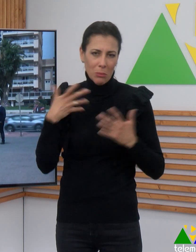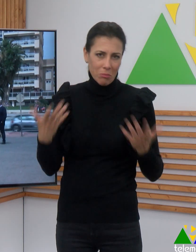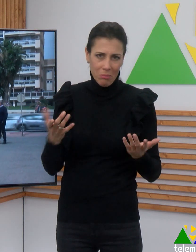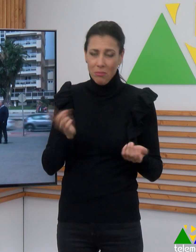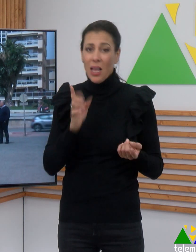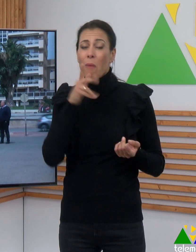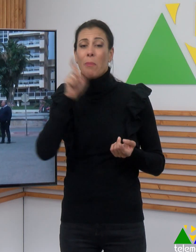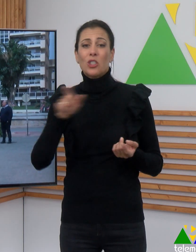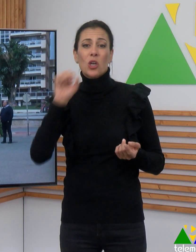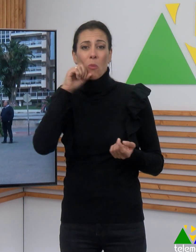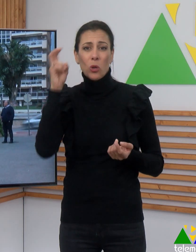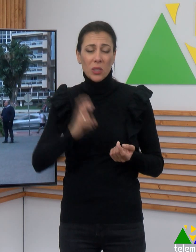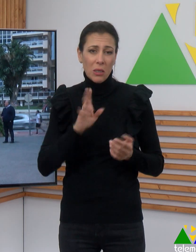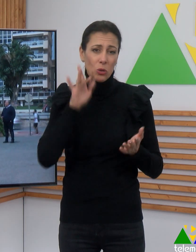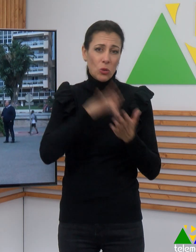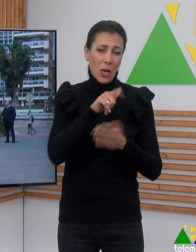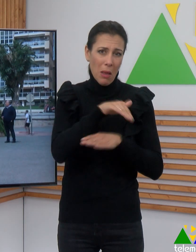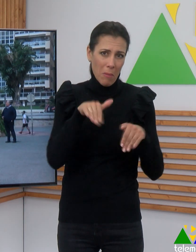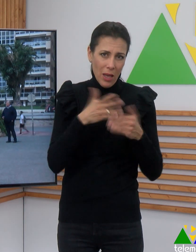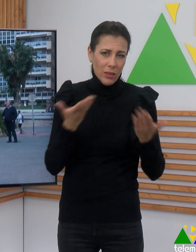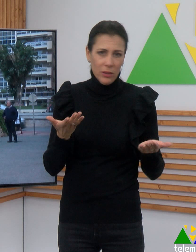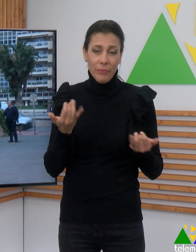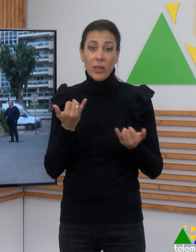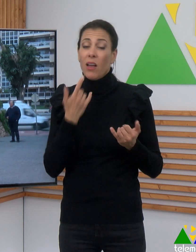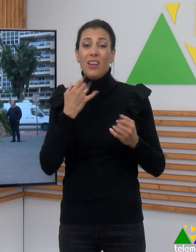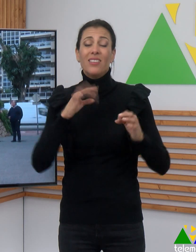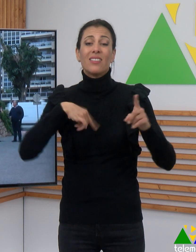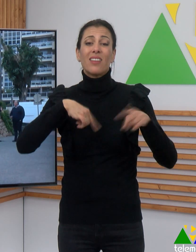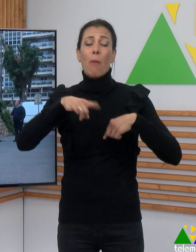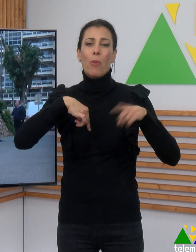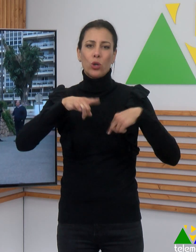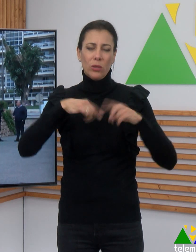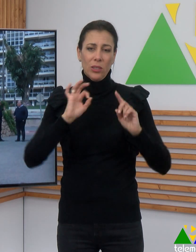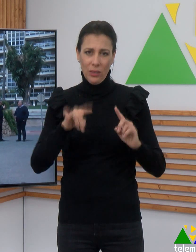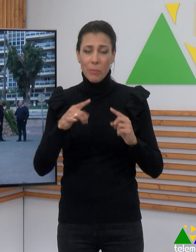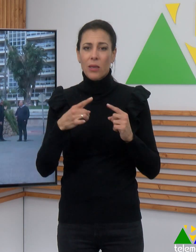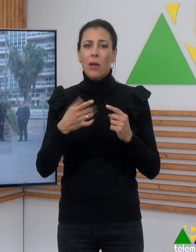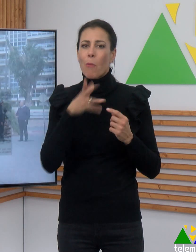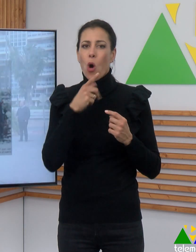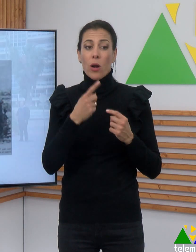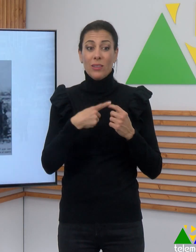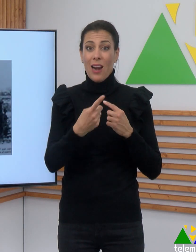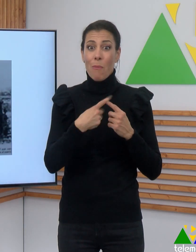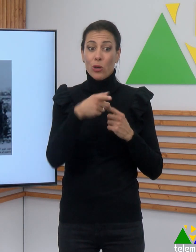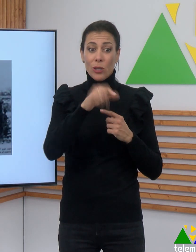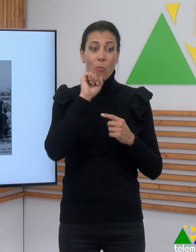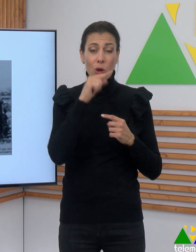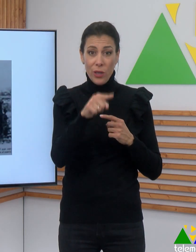viniera gente a Motril para ir a la playa, y también el transporte desde la playa hacia